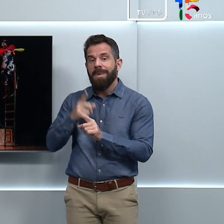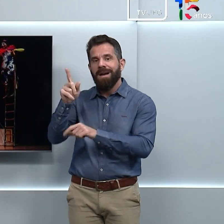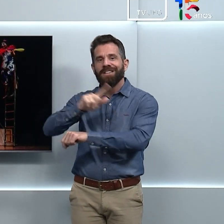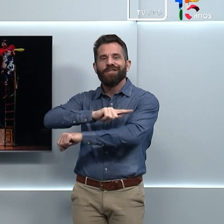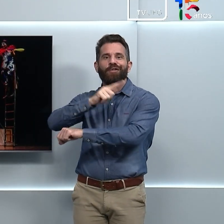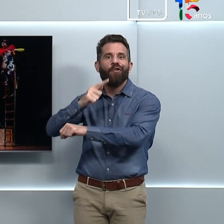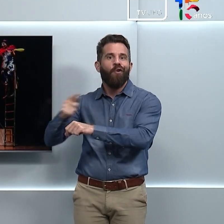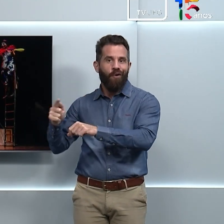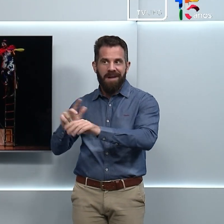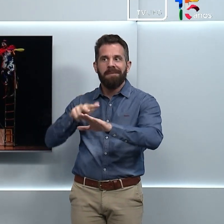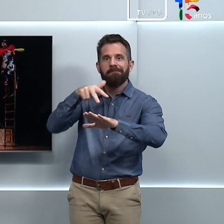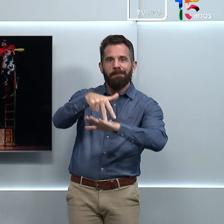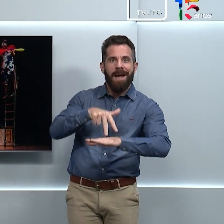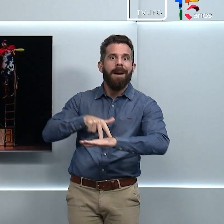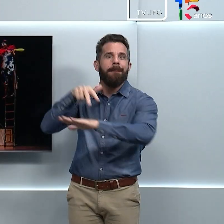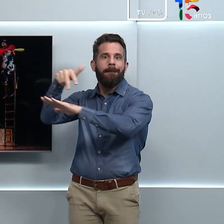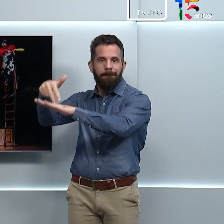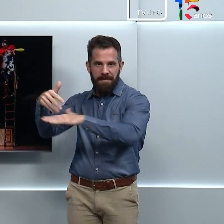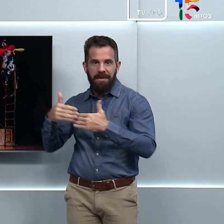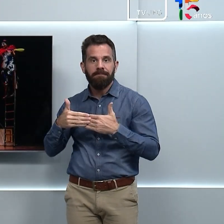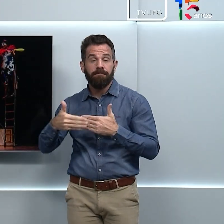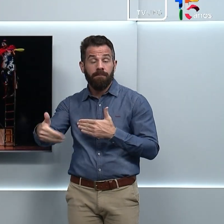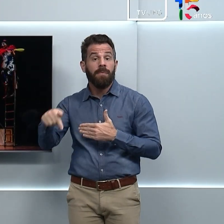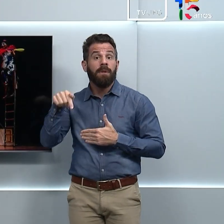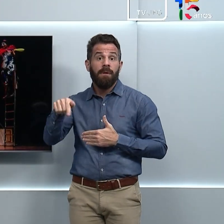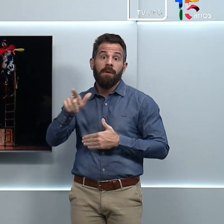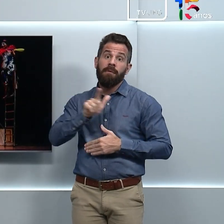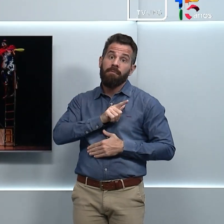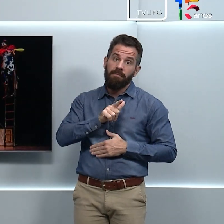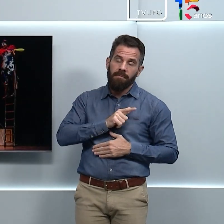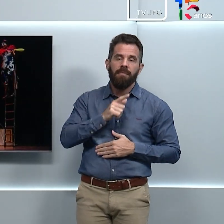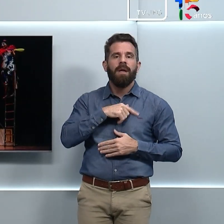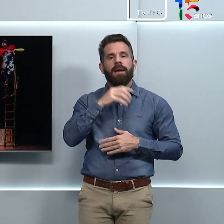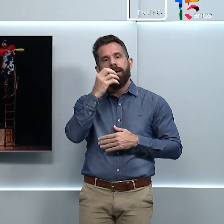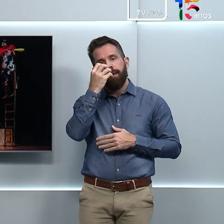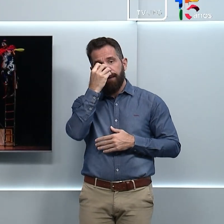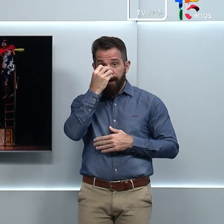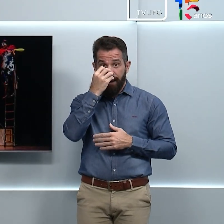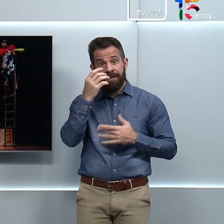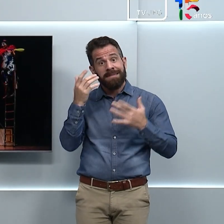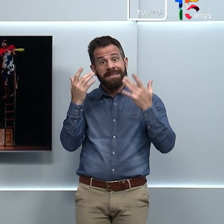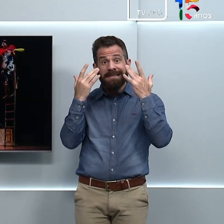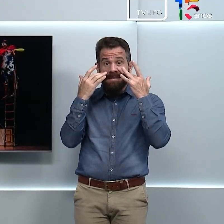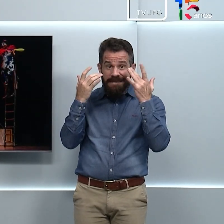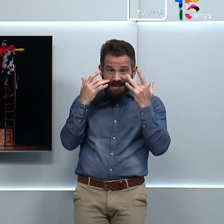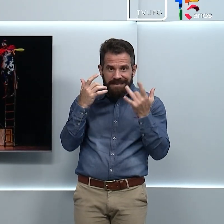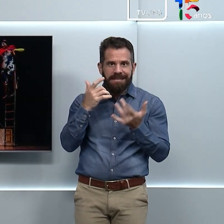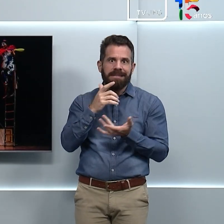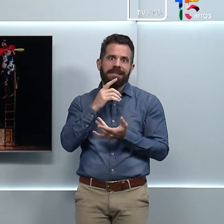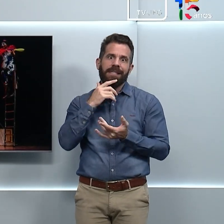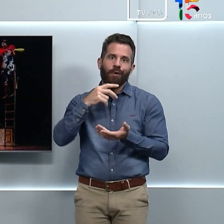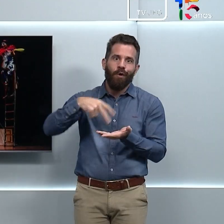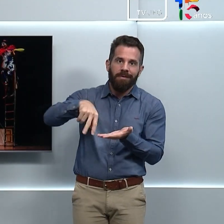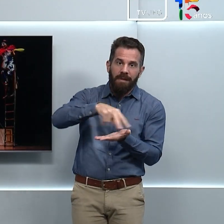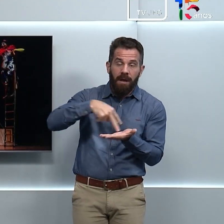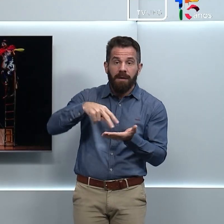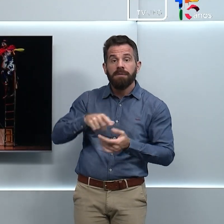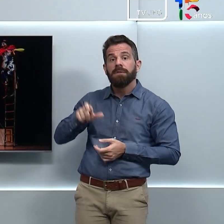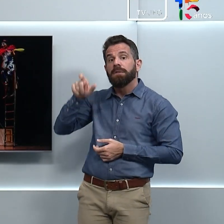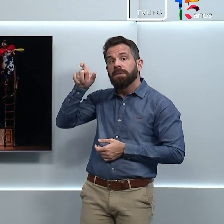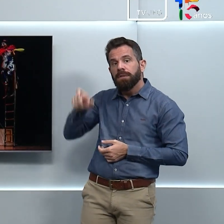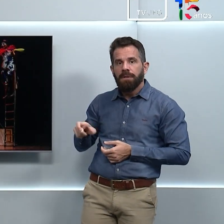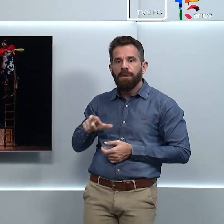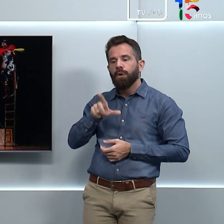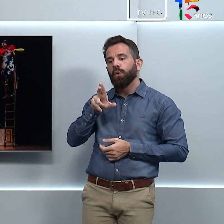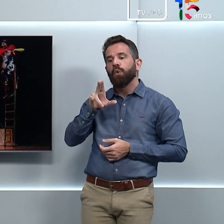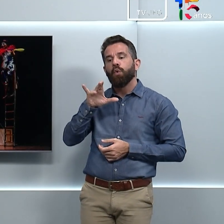nos próximos dias. A apresentação une arte, circo e dança e narra a jornada de Lúcia Valentina, uma